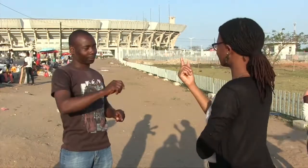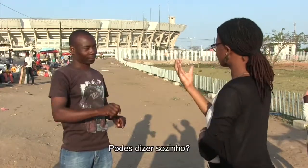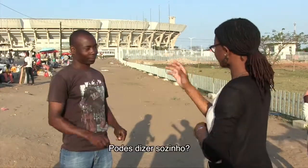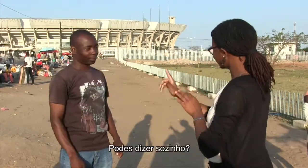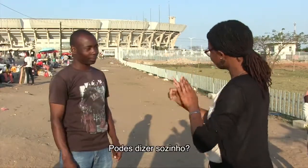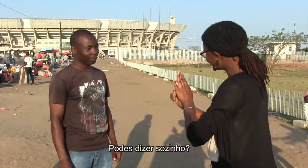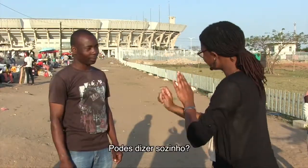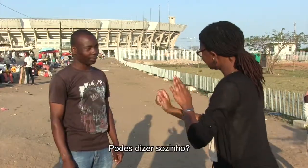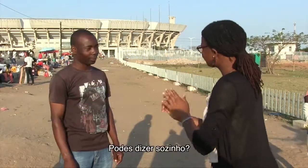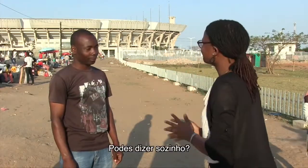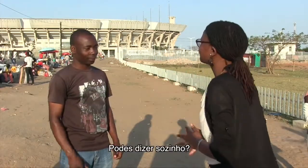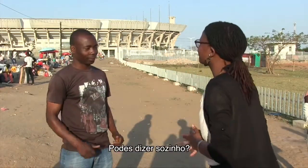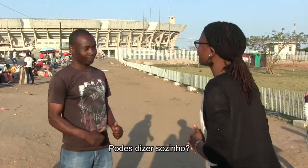Pode dizer sozinho.